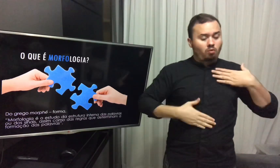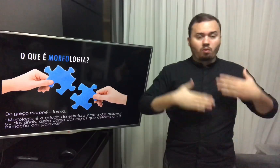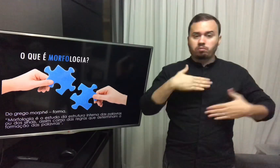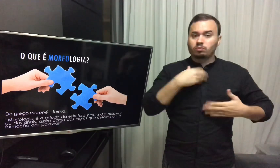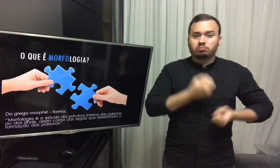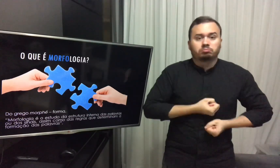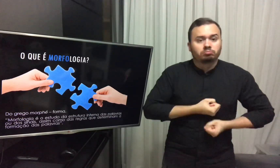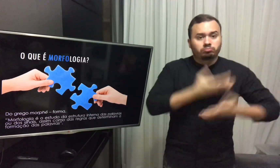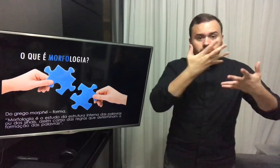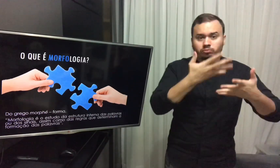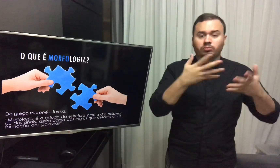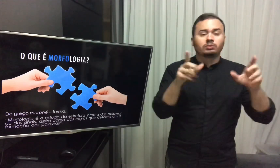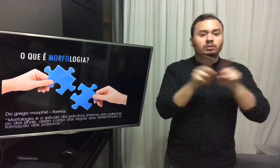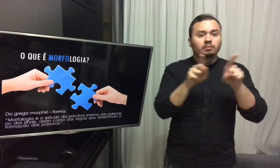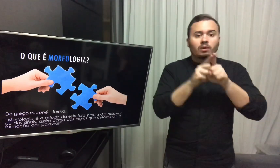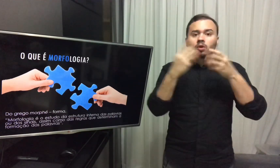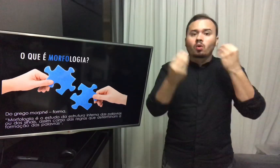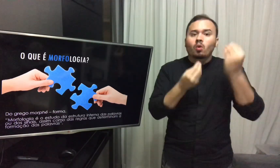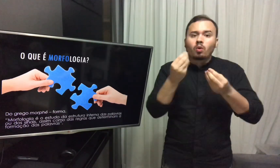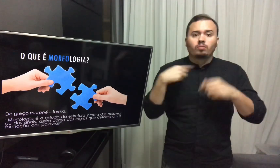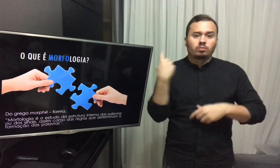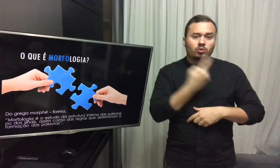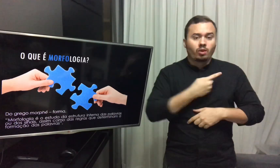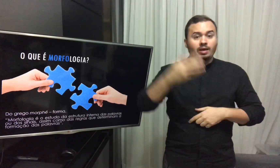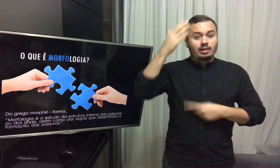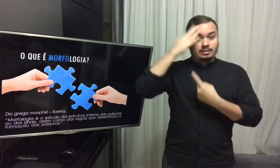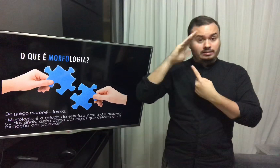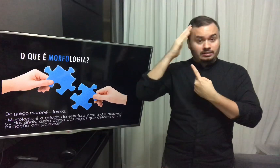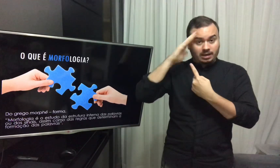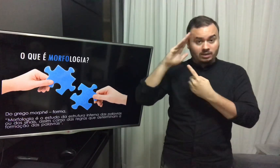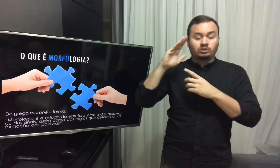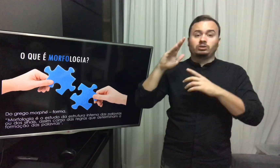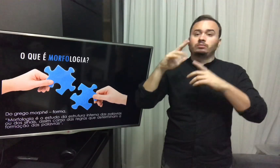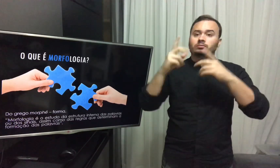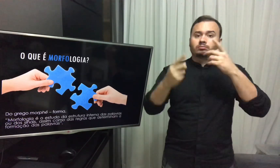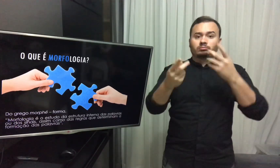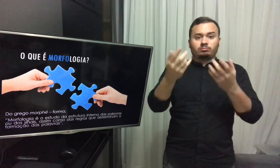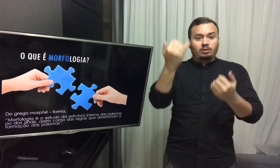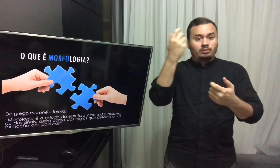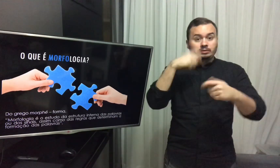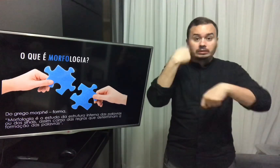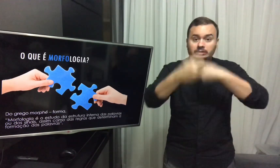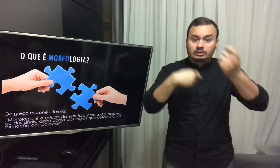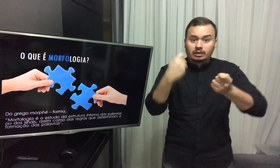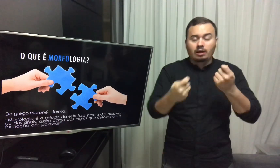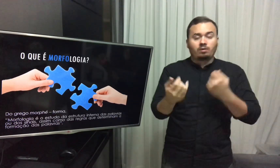fonética e fonologia. Ela se preocupava em estudar como é que o corpo produzia e recebia